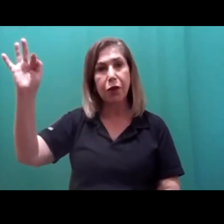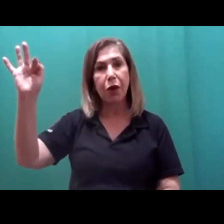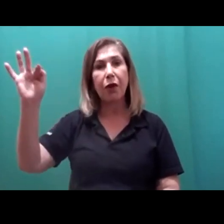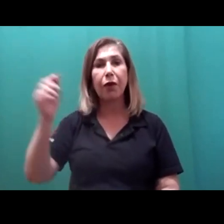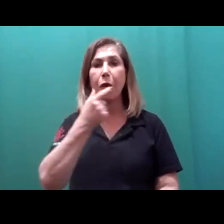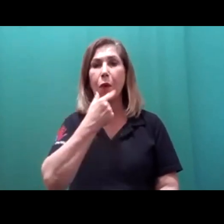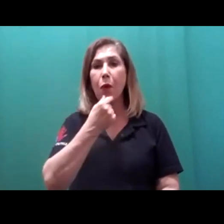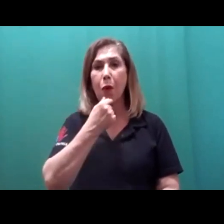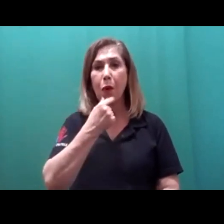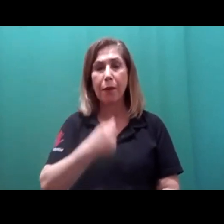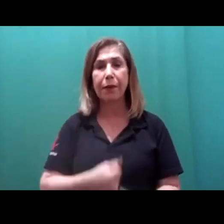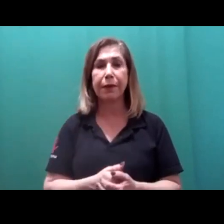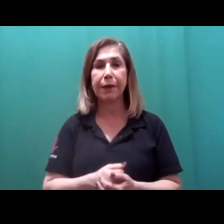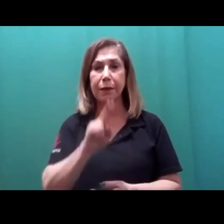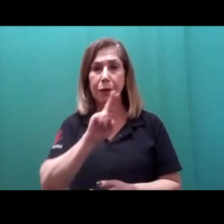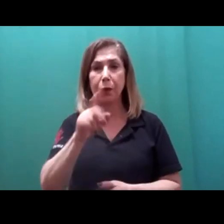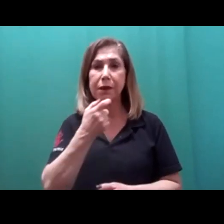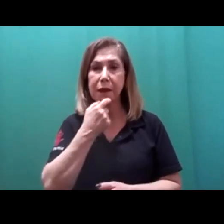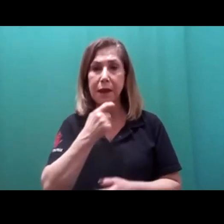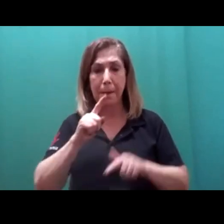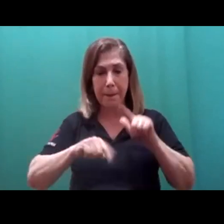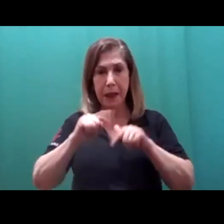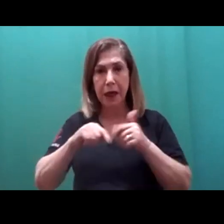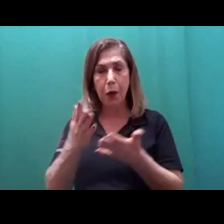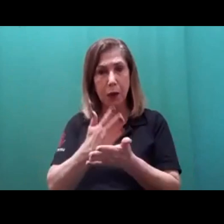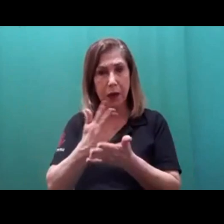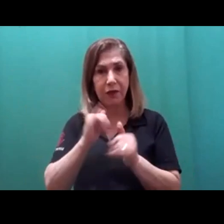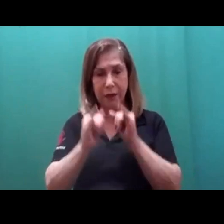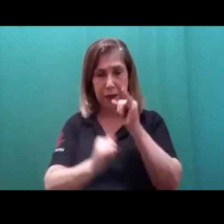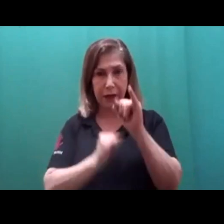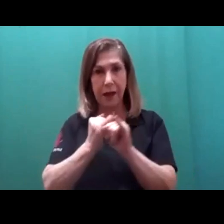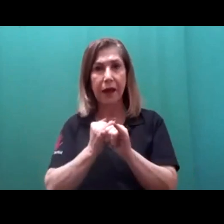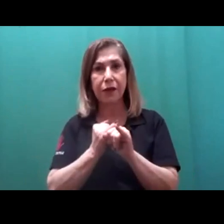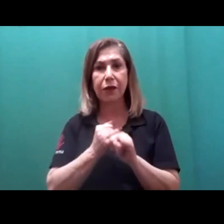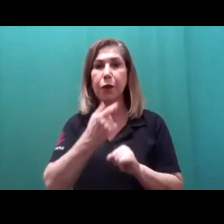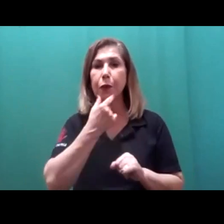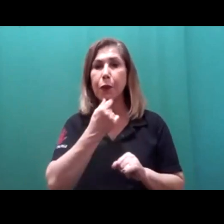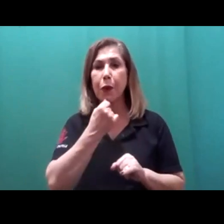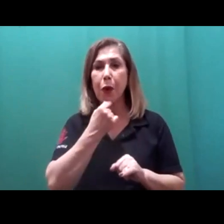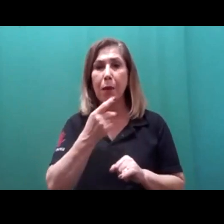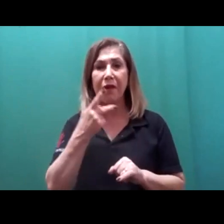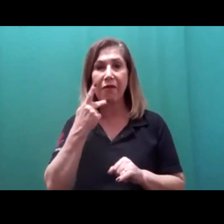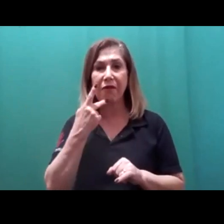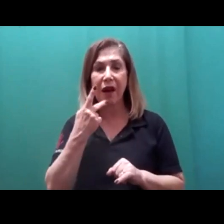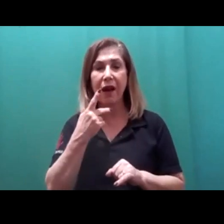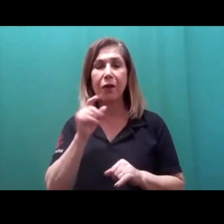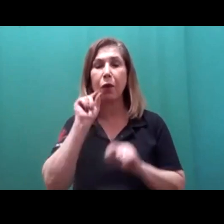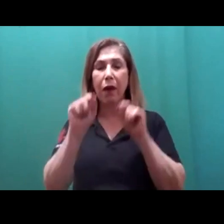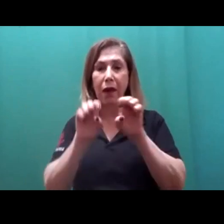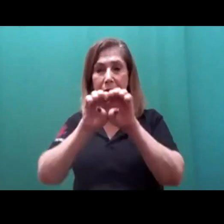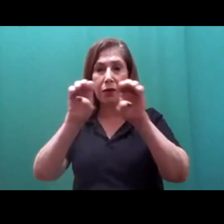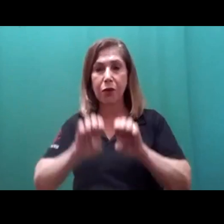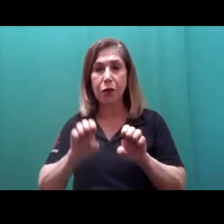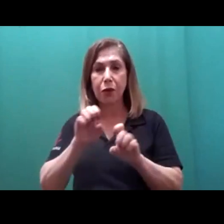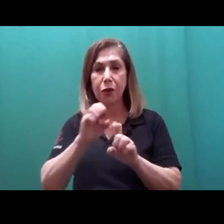chama Achille Mbembe, tem vários materiais dele na internet. Então, ele vai dizer que a estrutura social, ela vai dizer quem